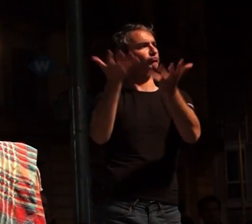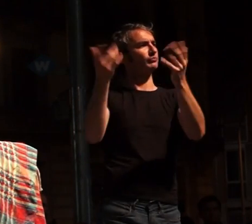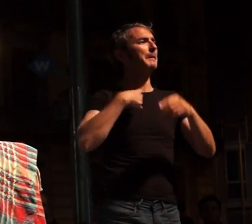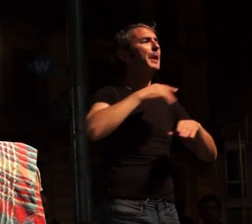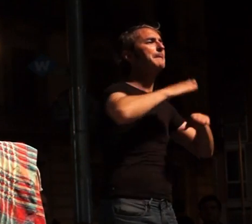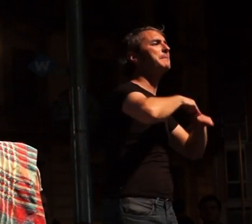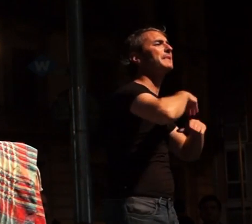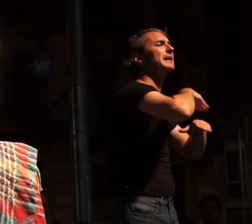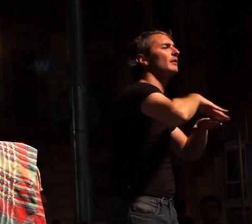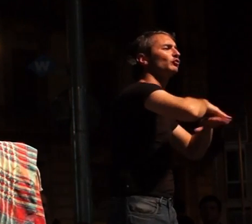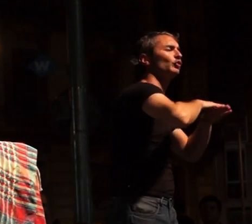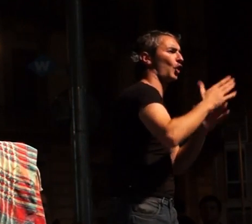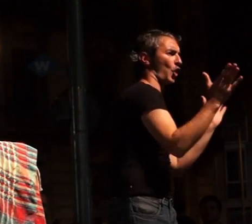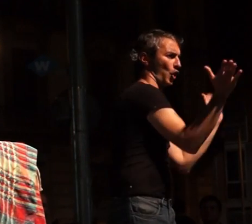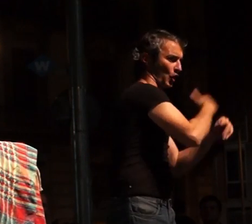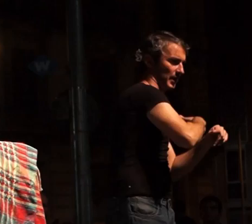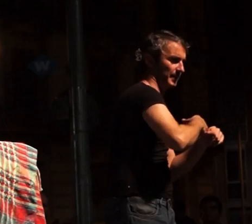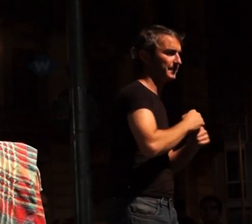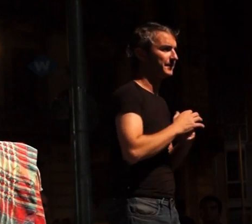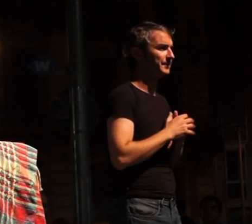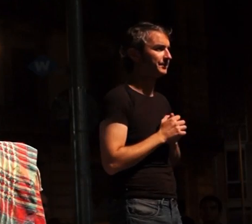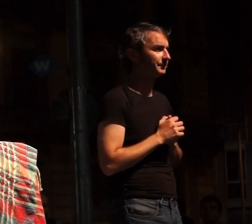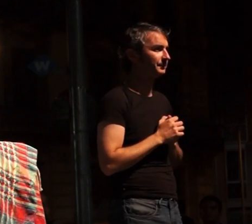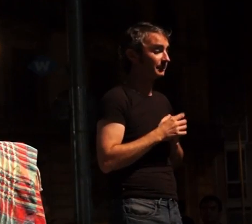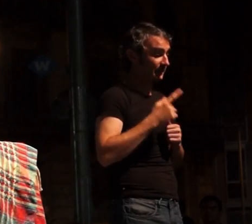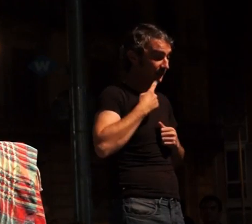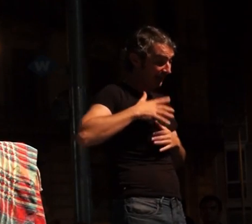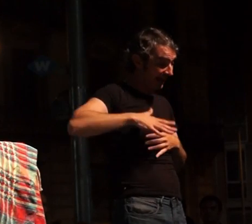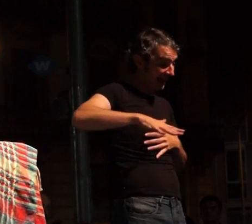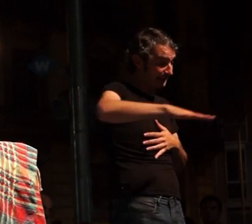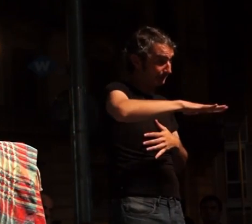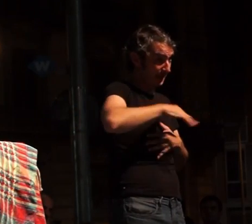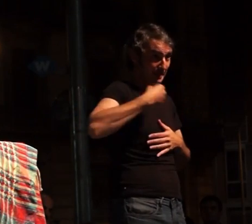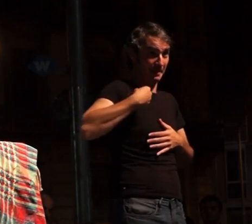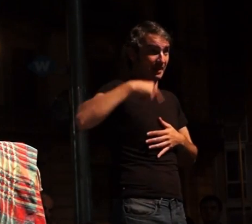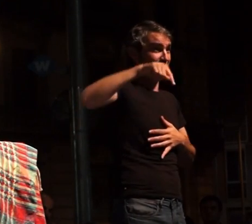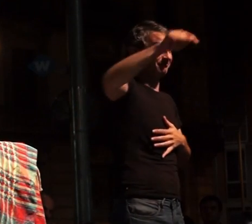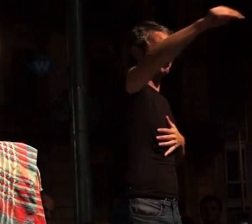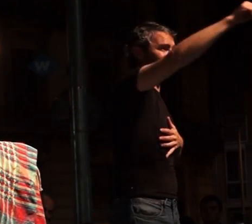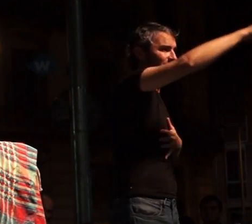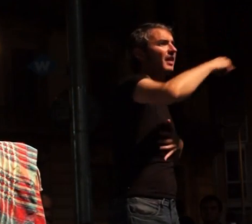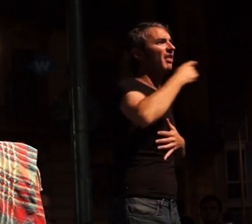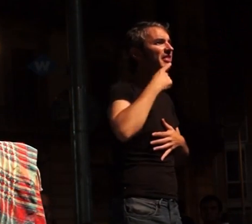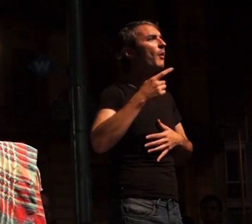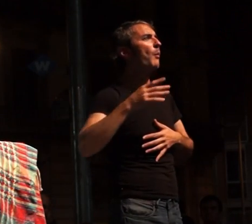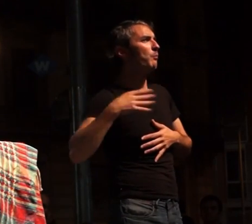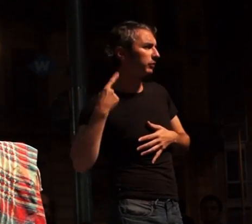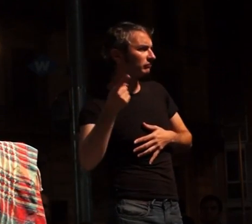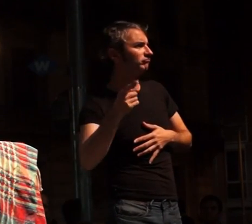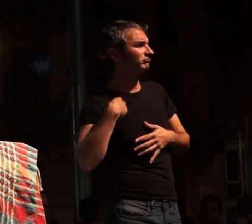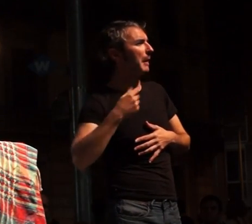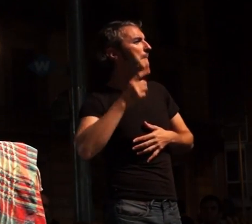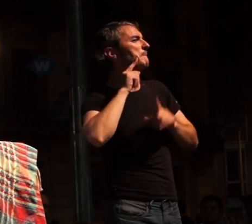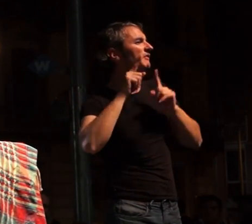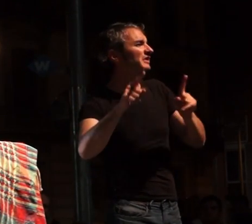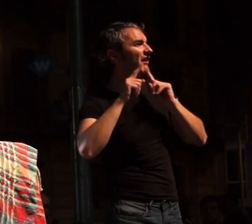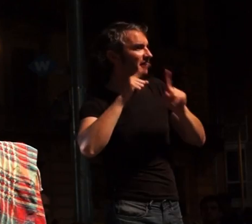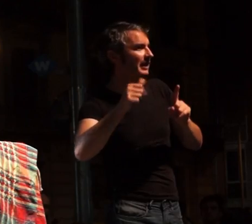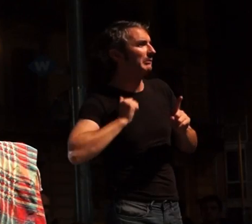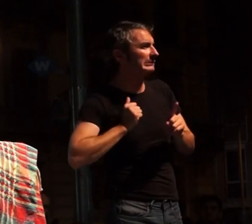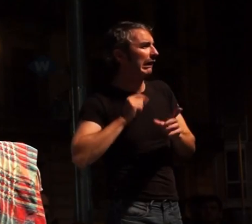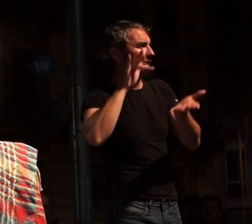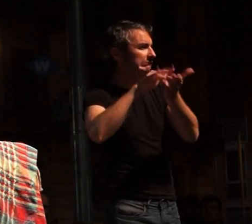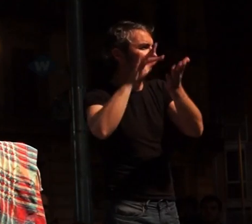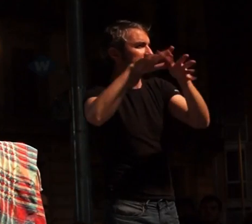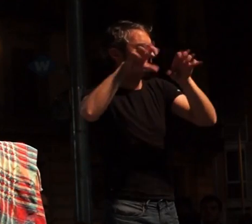d'uns molts. Qualsevol espai de la nostra vida quotidiana pot generar beneficis i pot ser privatitzat. Per això es pot fer negoci